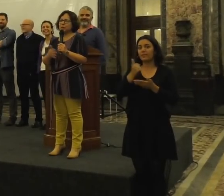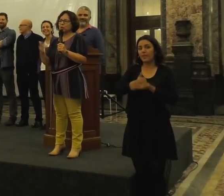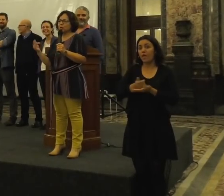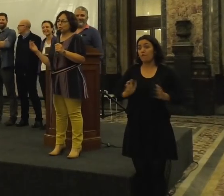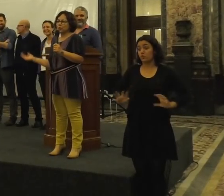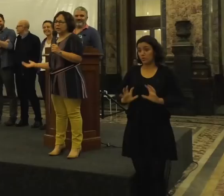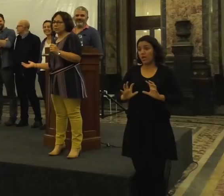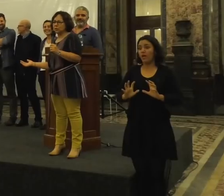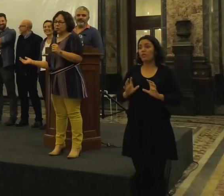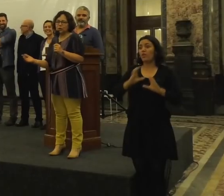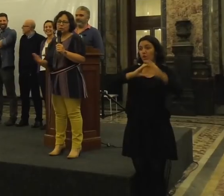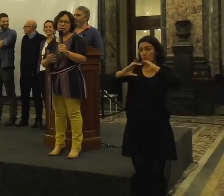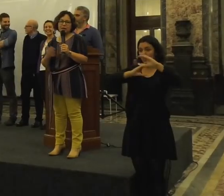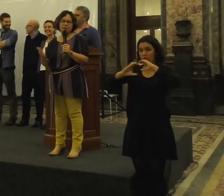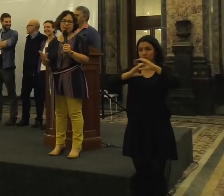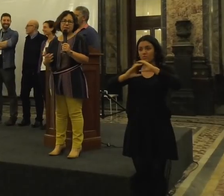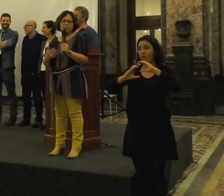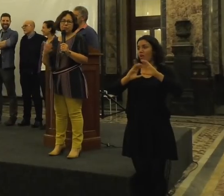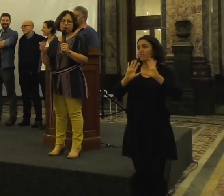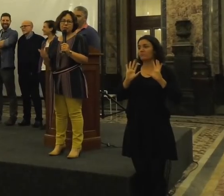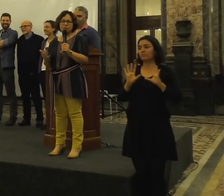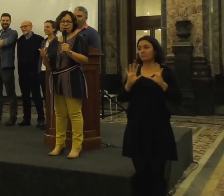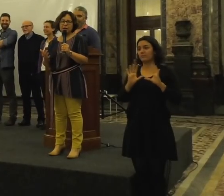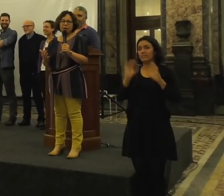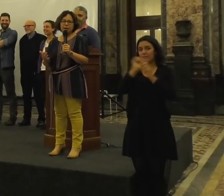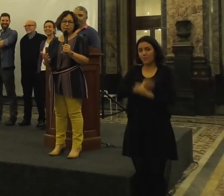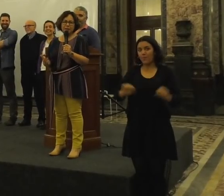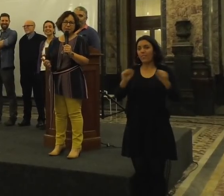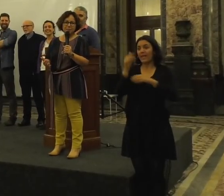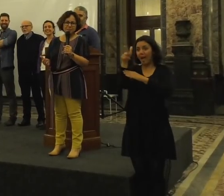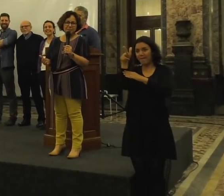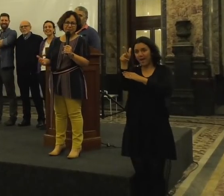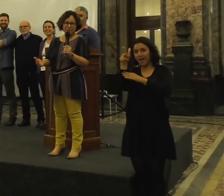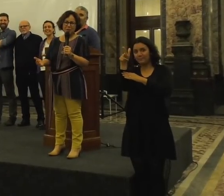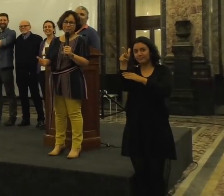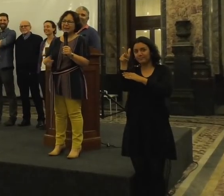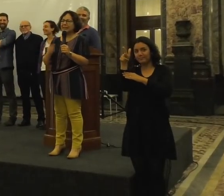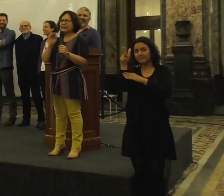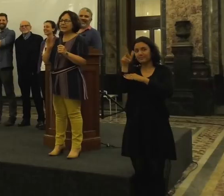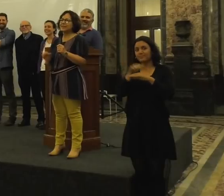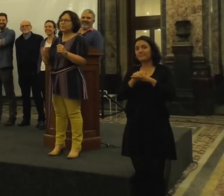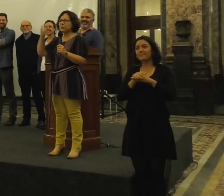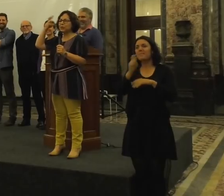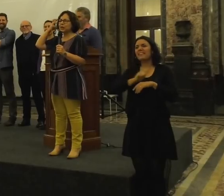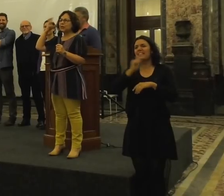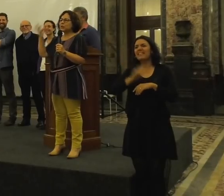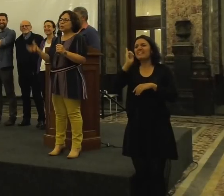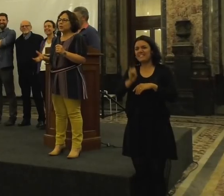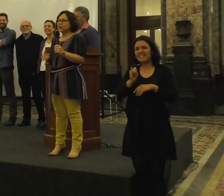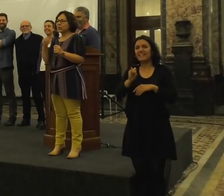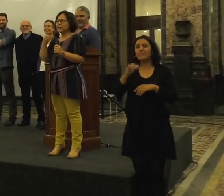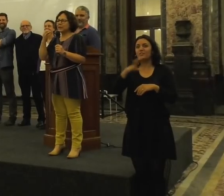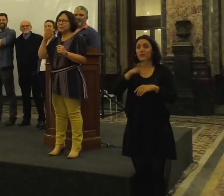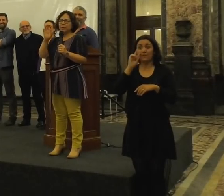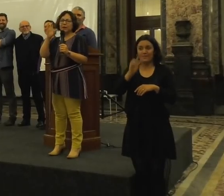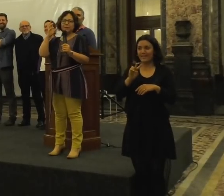funcionario, pero comunicación, o sea, si podés largar la cámara, ¿no? Mentira, se puso, yo lo